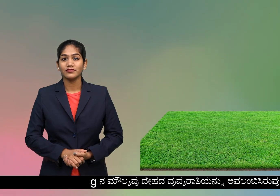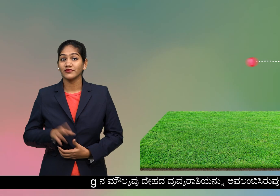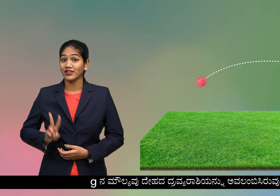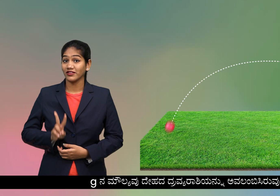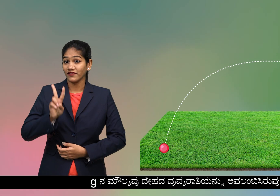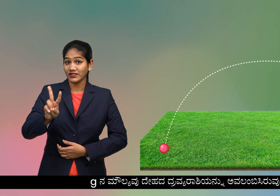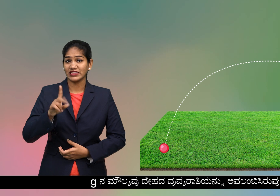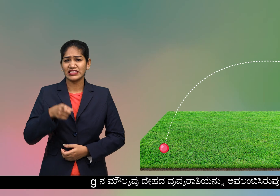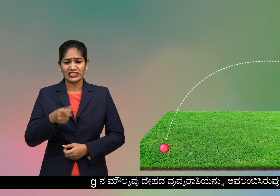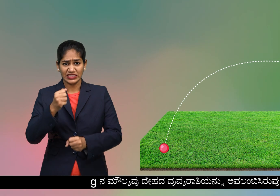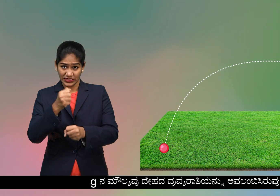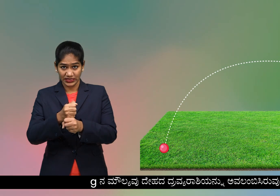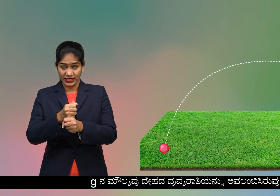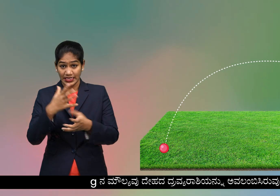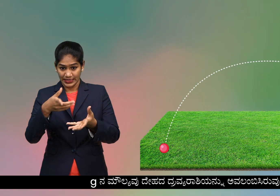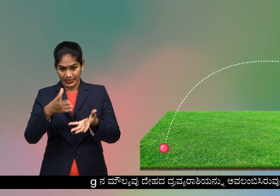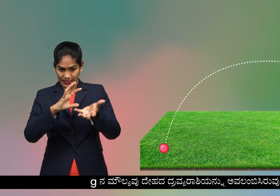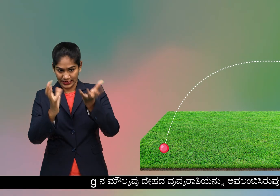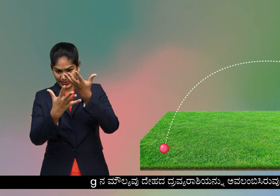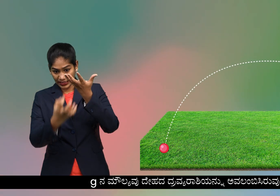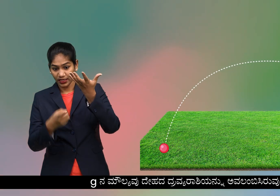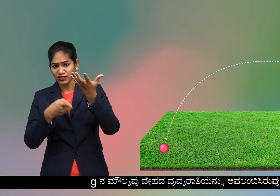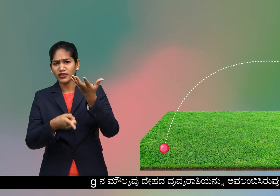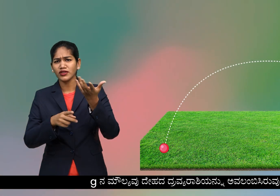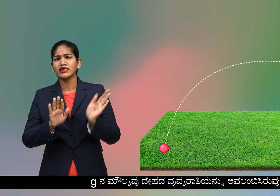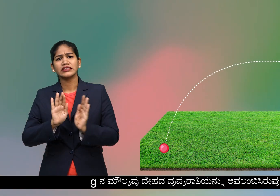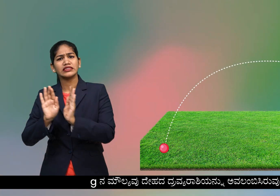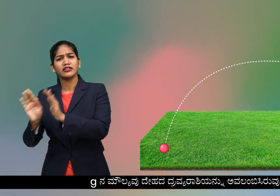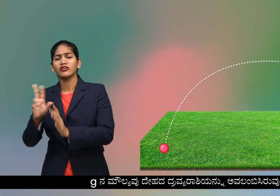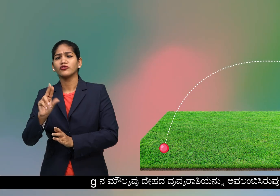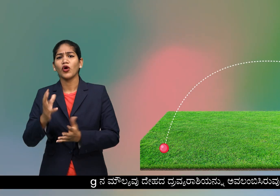ಜಿನ ಮೌಲ್ಯವು ದೇಹದ ದ್ರವ್ಯರಾಶಿಯನ್ನು ಅವಲಂಬಿಸಿರುವುದಿಲ್ಲ.